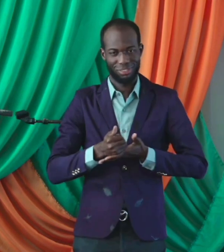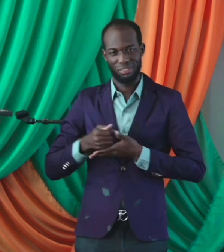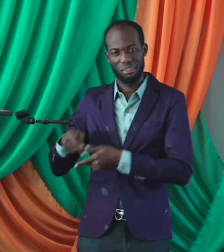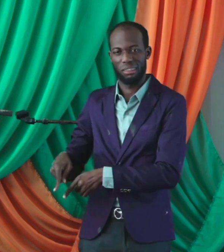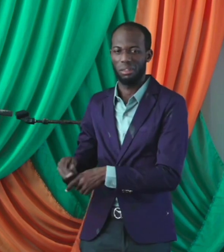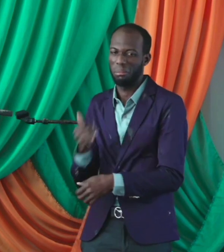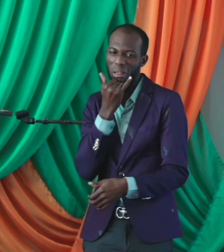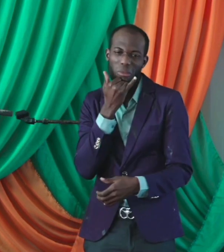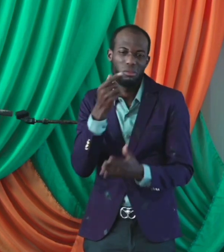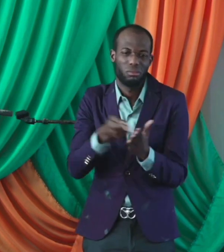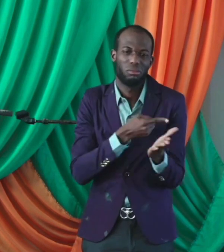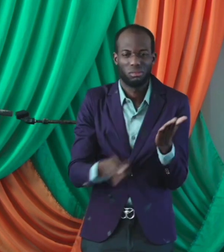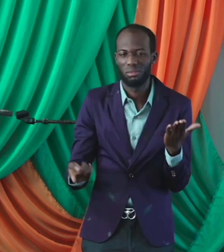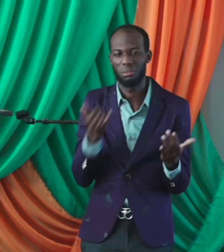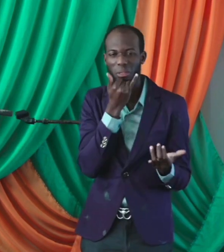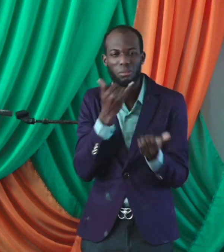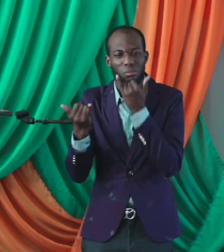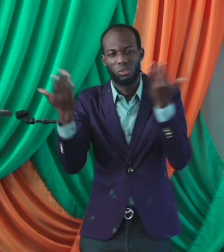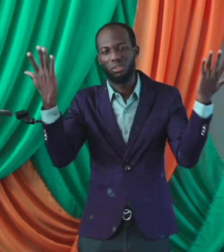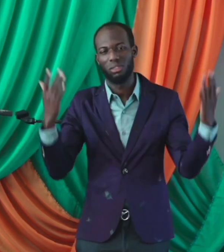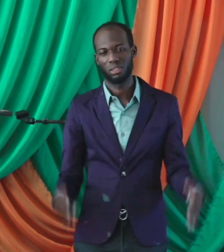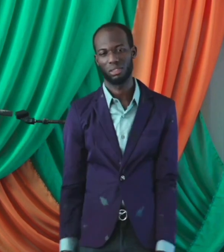Je vais le corriger ça la prochaine fois. Je n'ai pas.